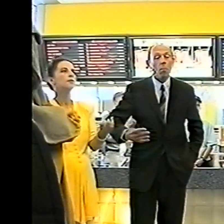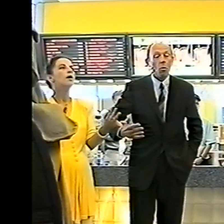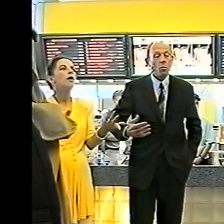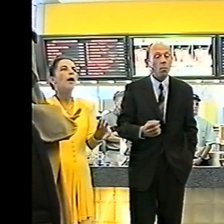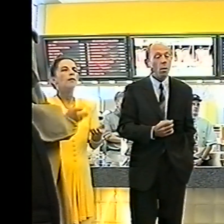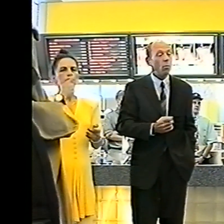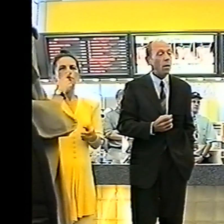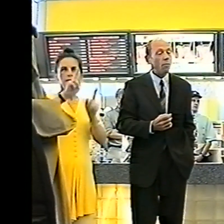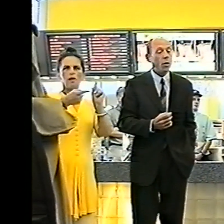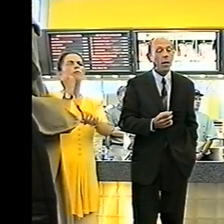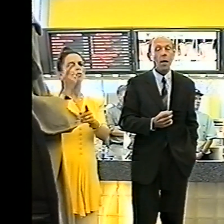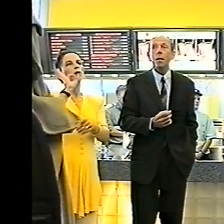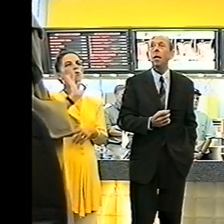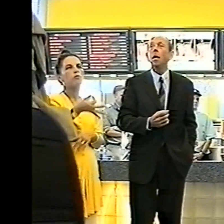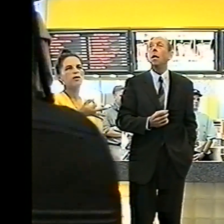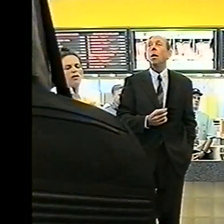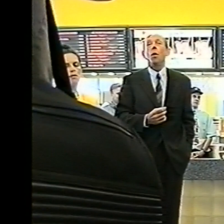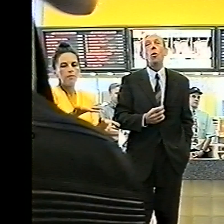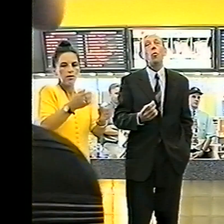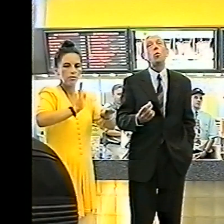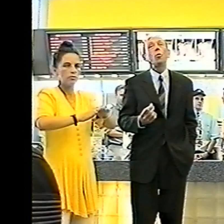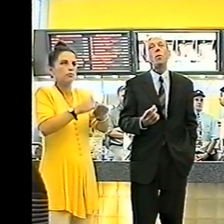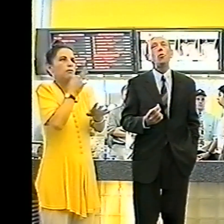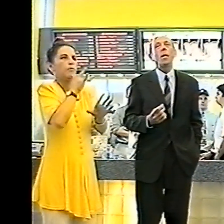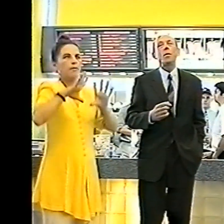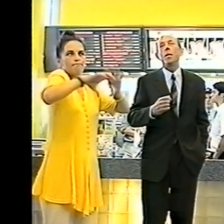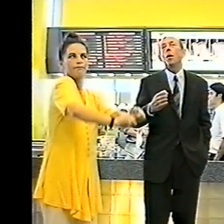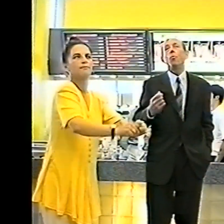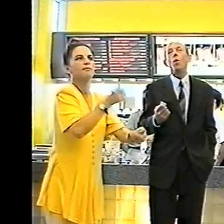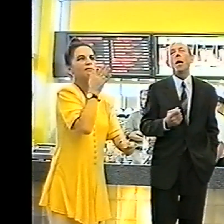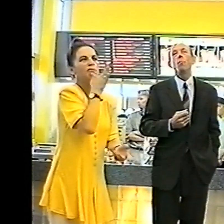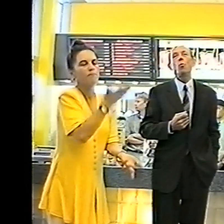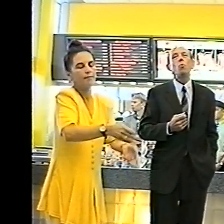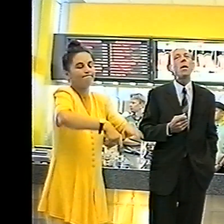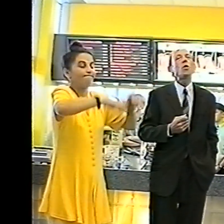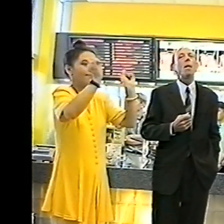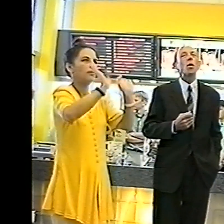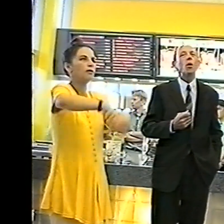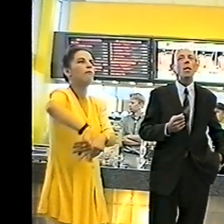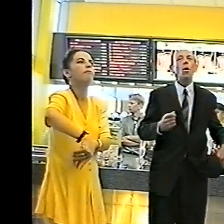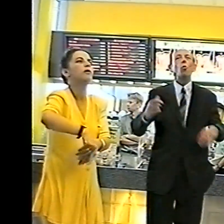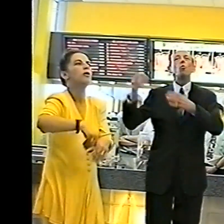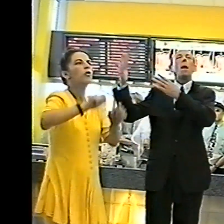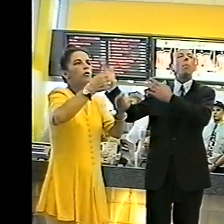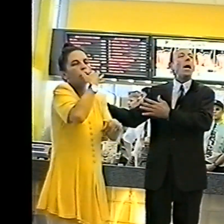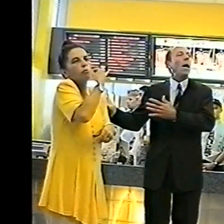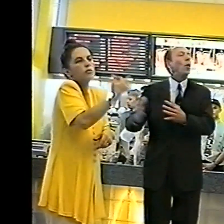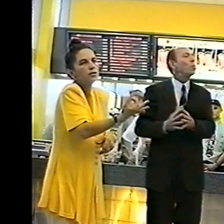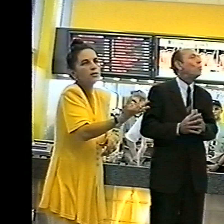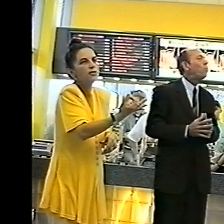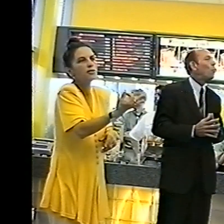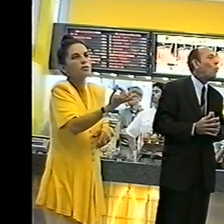autoroute. Malheureusement, nous n'en avons été écartés. Alors aujourd'hui, je dirais que c'est un peu la réponse du berger à la bergère. On ne nous a